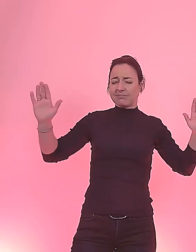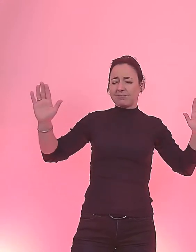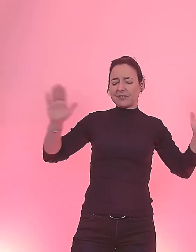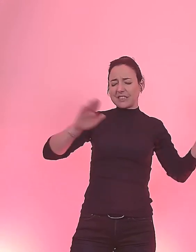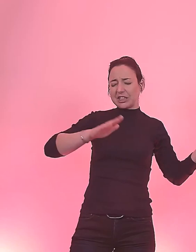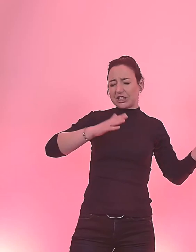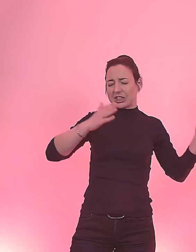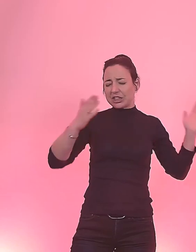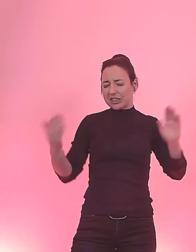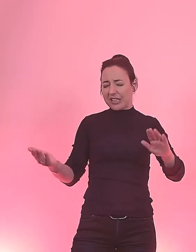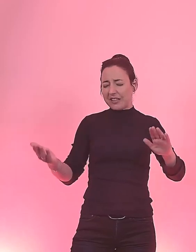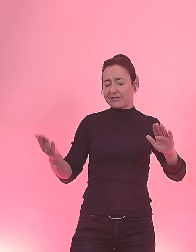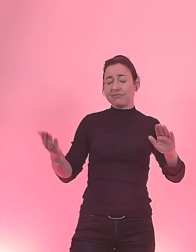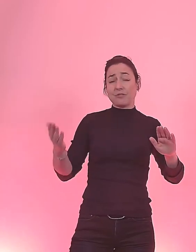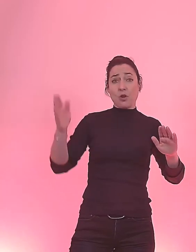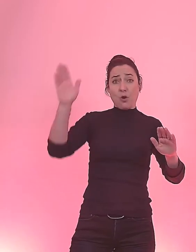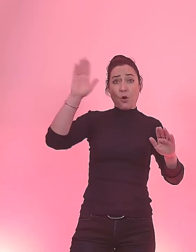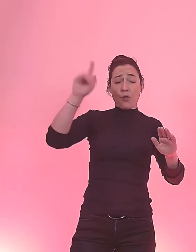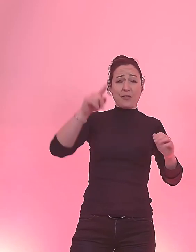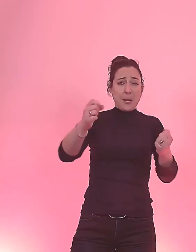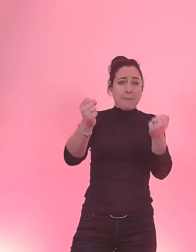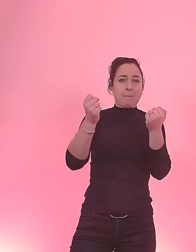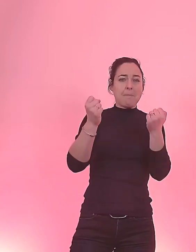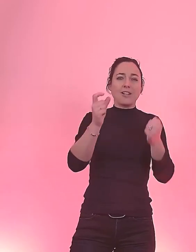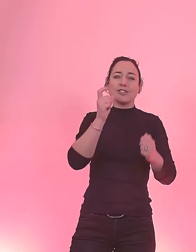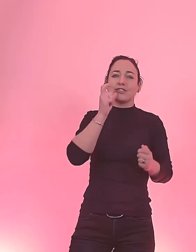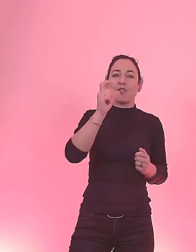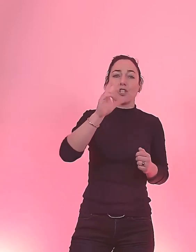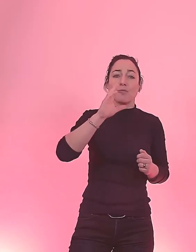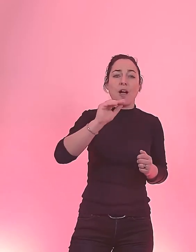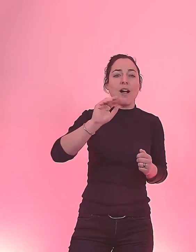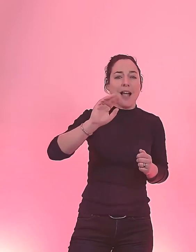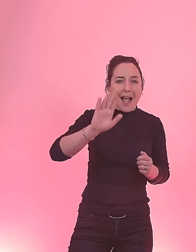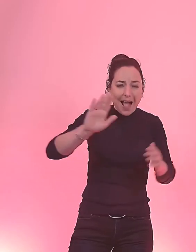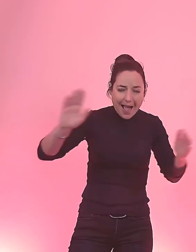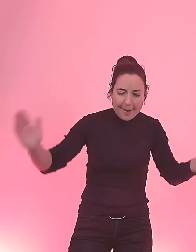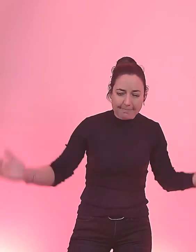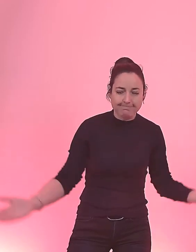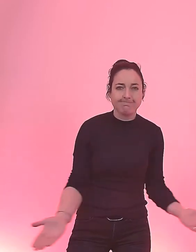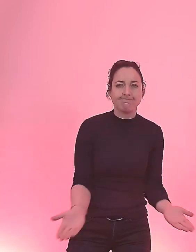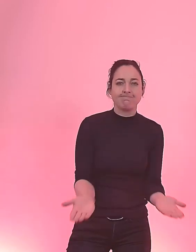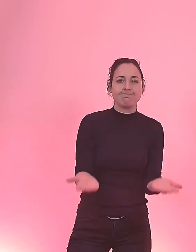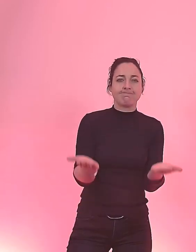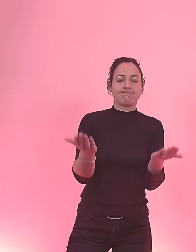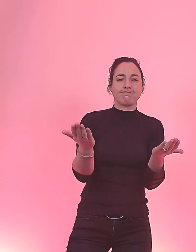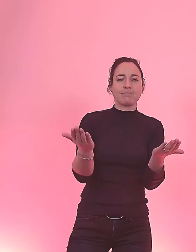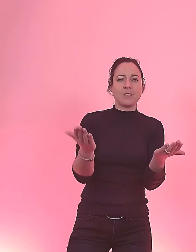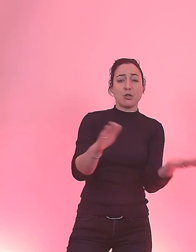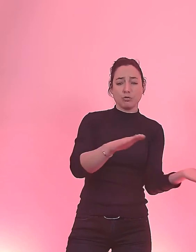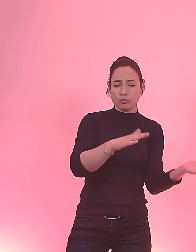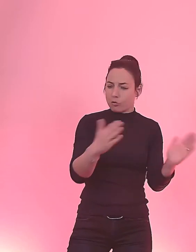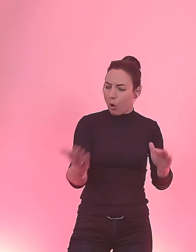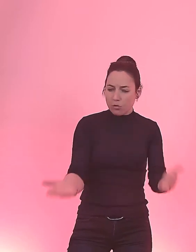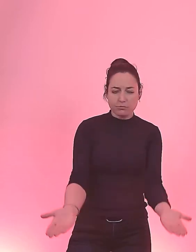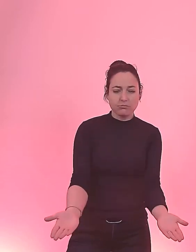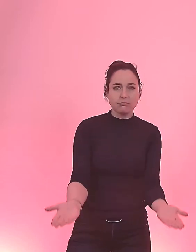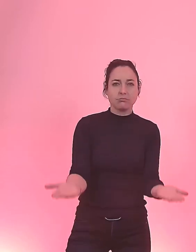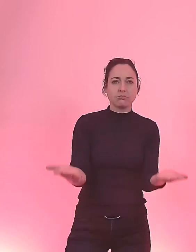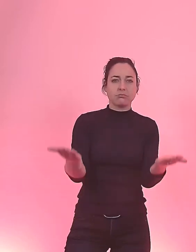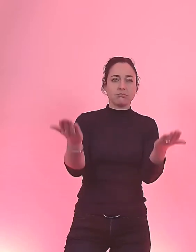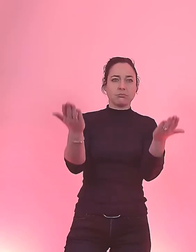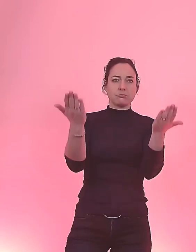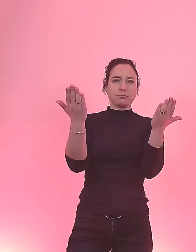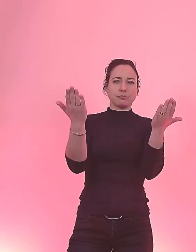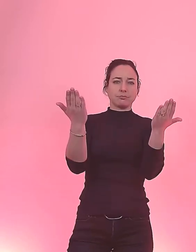sprak en hij stond op hi een race op uit de dood zodat haar ooit dan zal hij